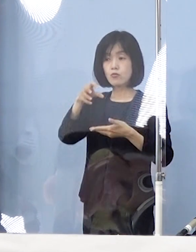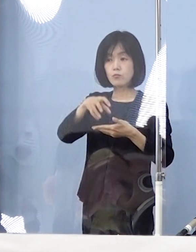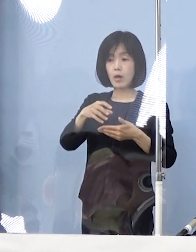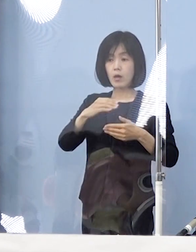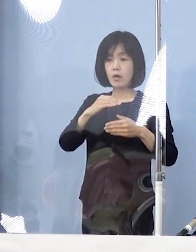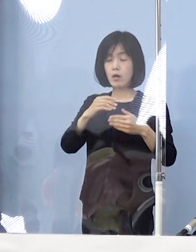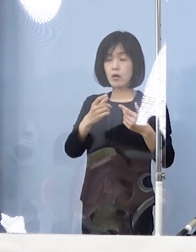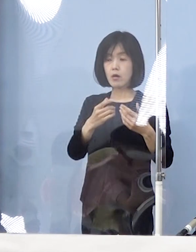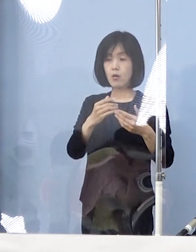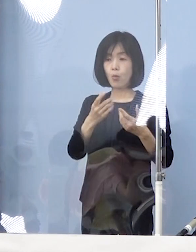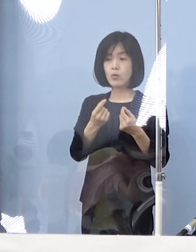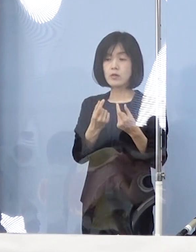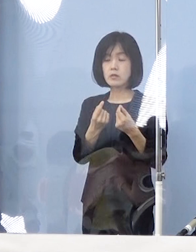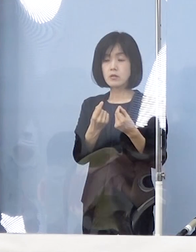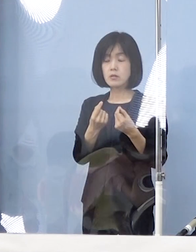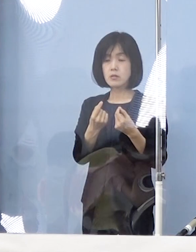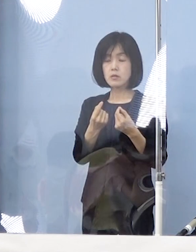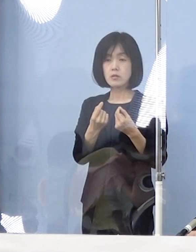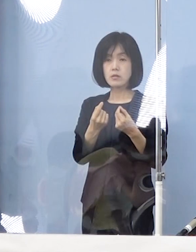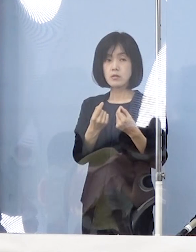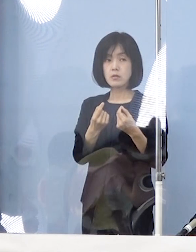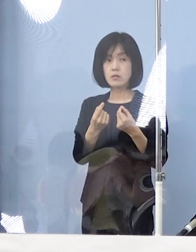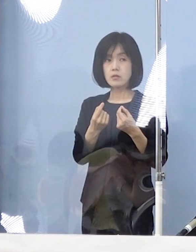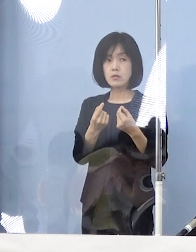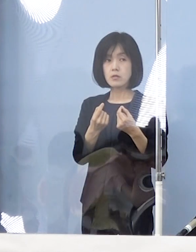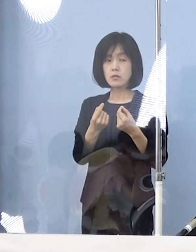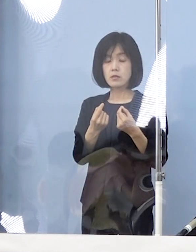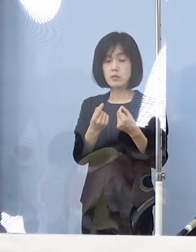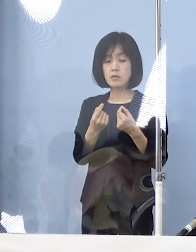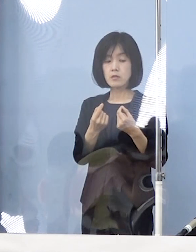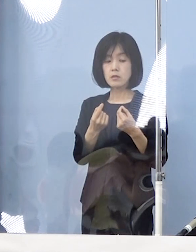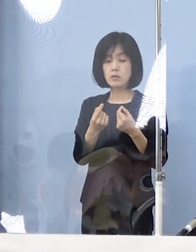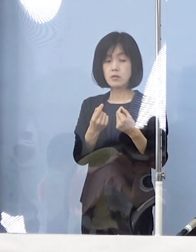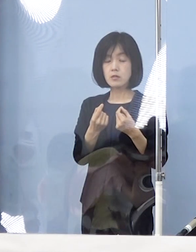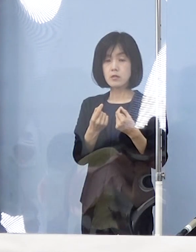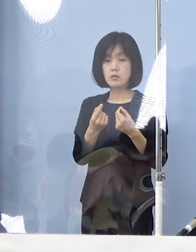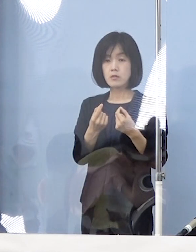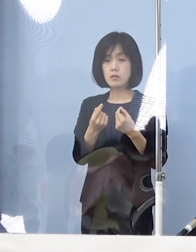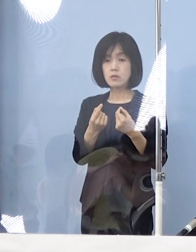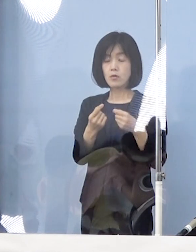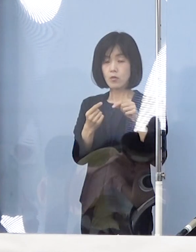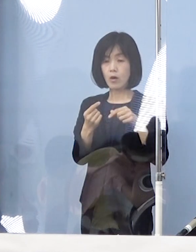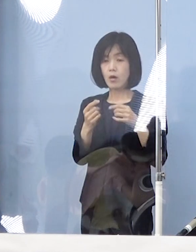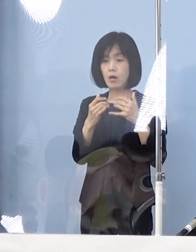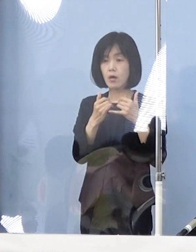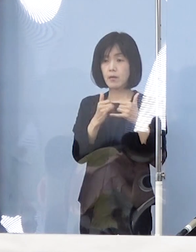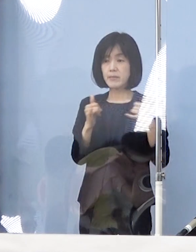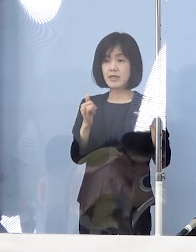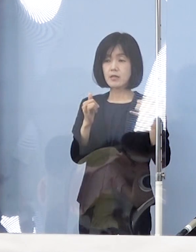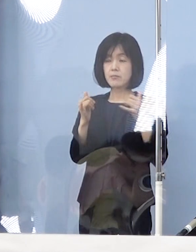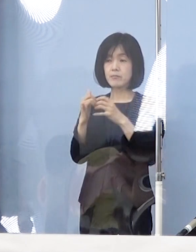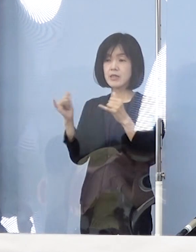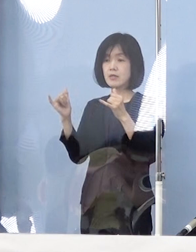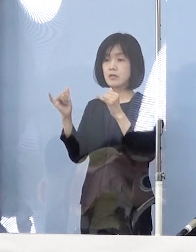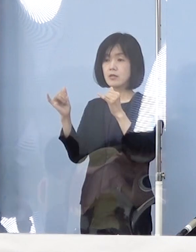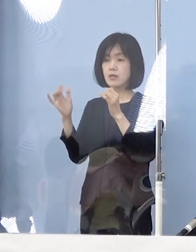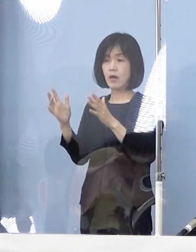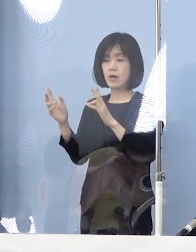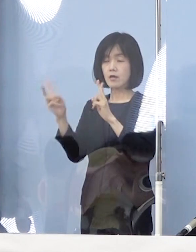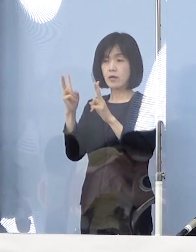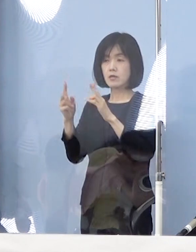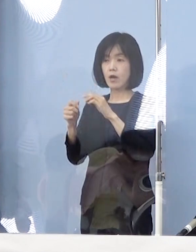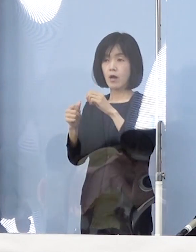僚 なんですか。こちらの職場に民間から出向されている方という